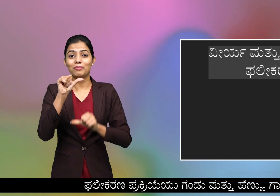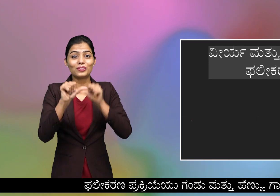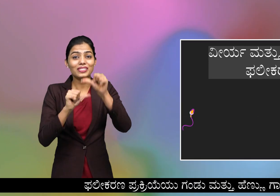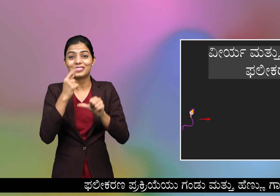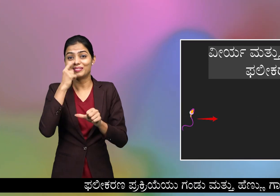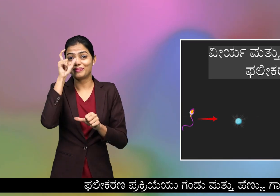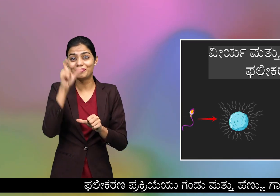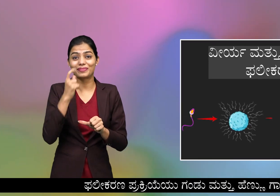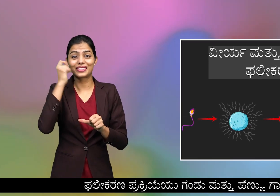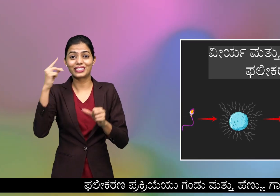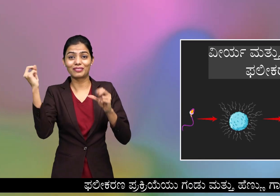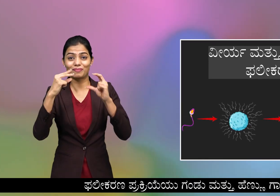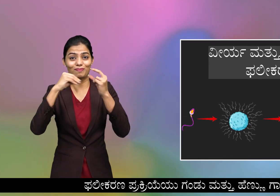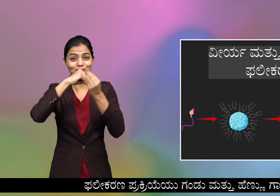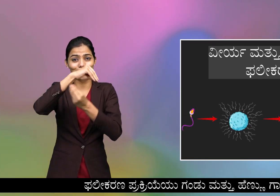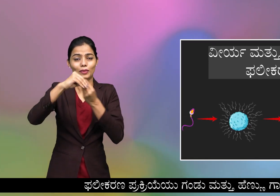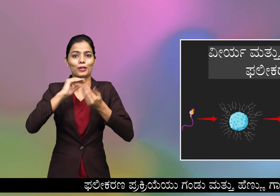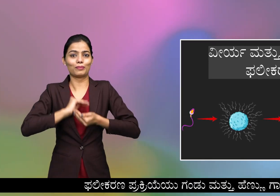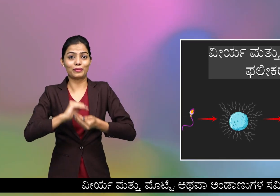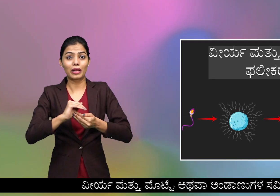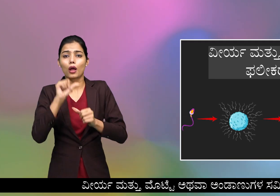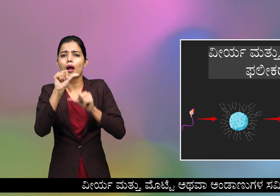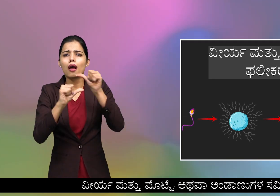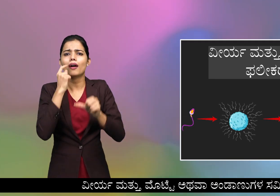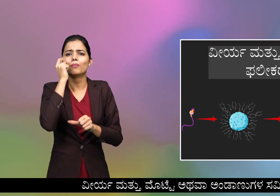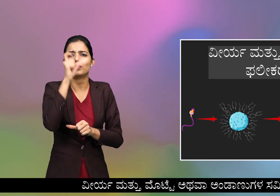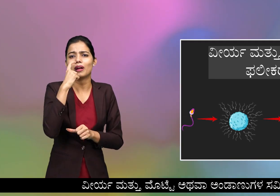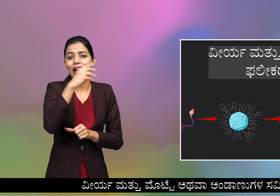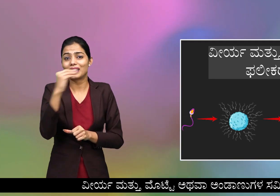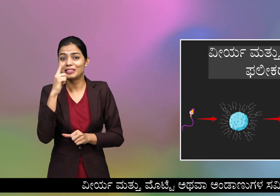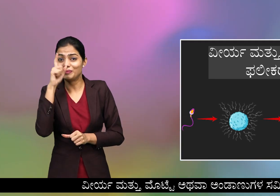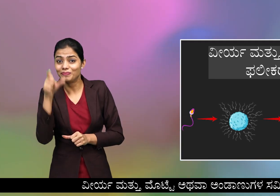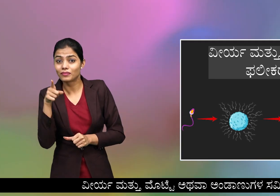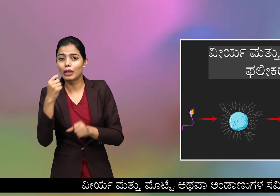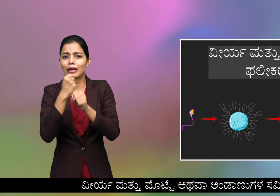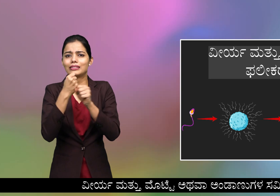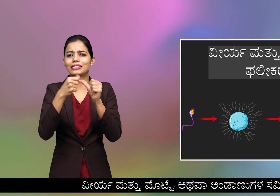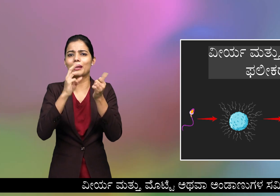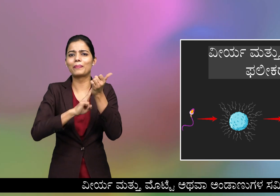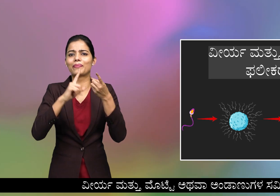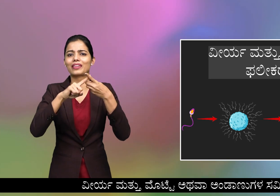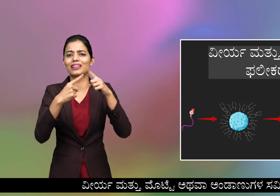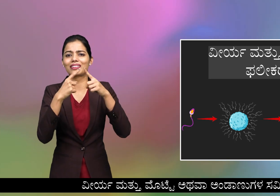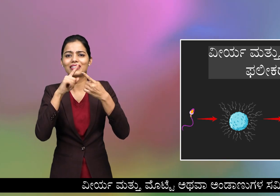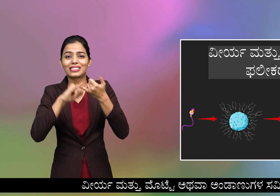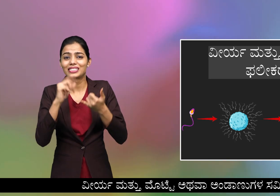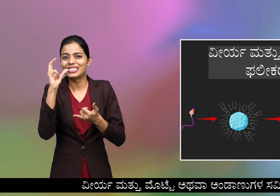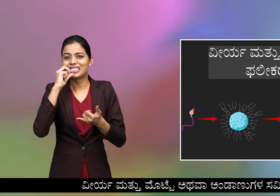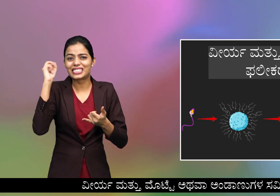ಫಲೀಕರಣ ಪ್ರಕ್ರಿಯೆಯು ಗಂಡು ಮತ್ತು ಹೆಣ್ಣು ಗ್ಯಾಮೆಟ್ಗಳು ವೀರ್ಯ ಮತ್ತು ಮೊಟ್ಟೆ ಅಥವಾ ಅಂಡಾಣುಗಳ ಸಮ್ಮಿಲನವಾಗಿದೆ.